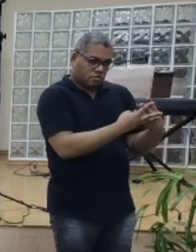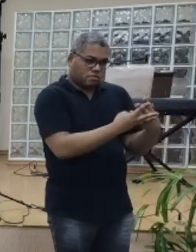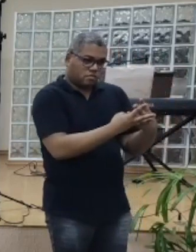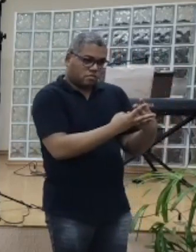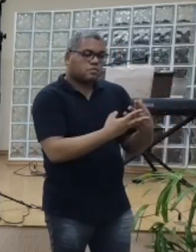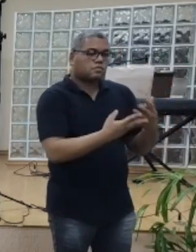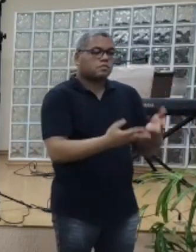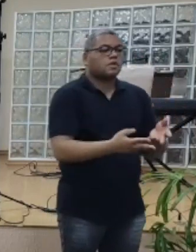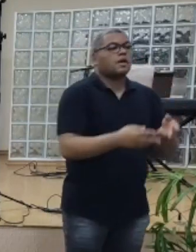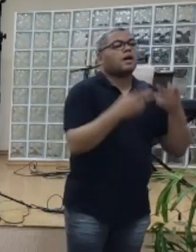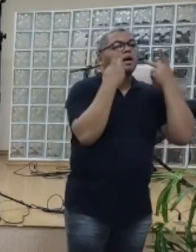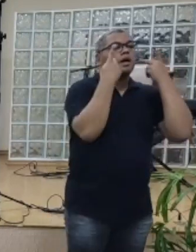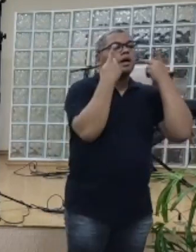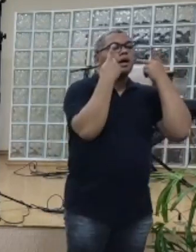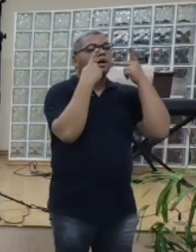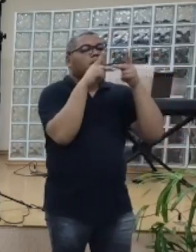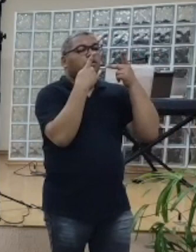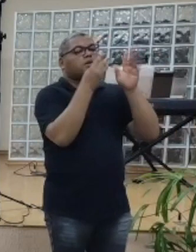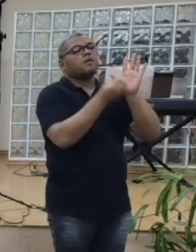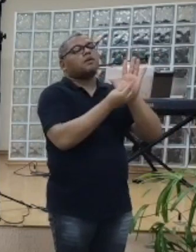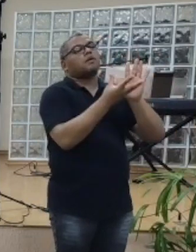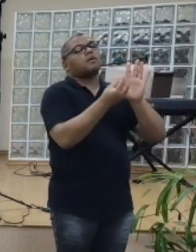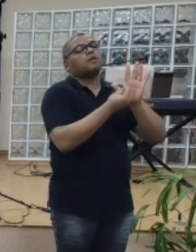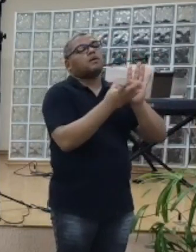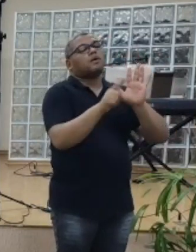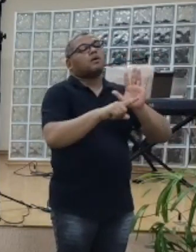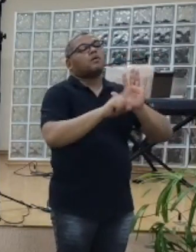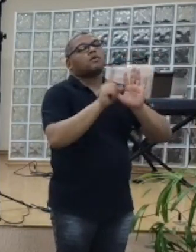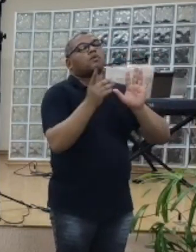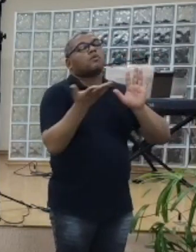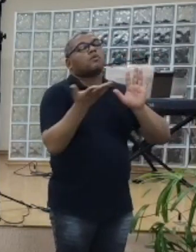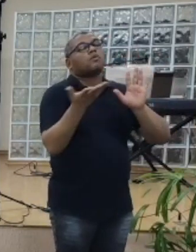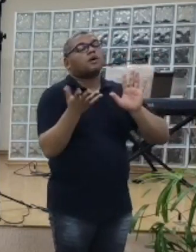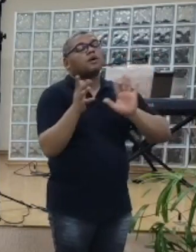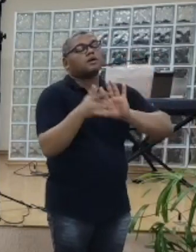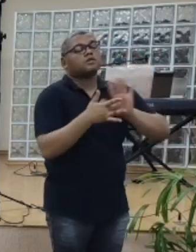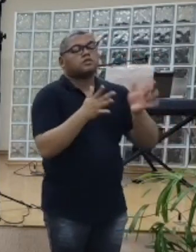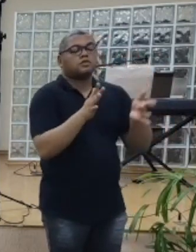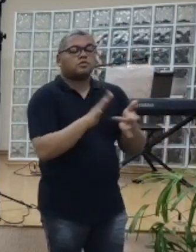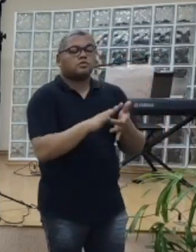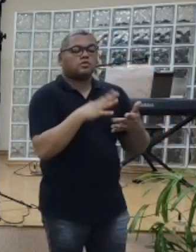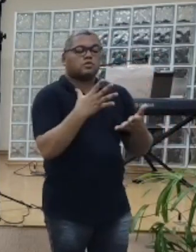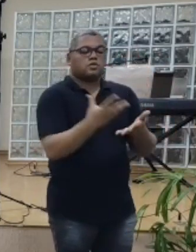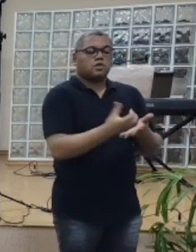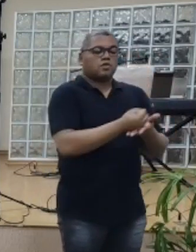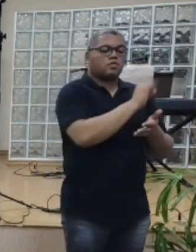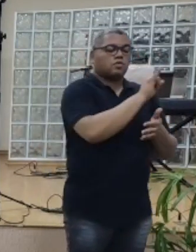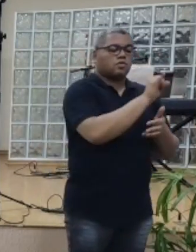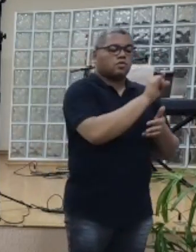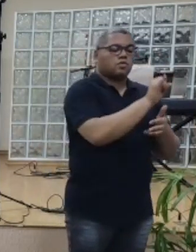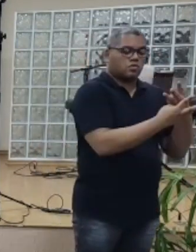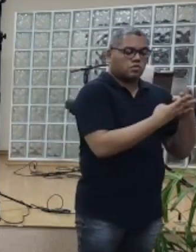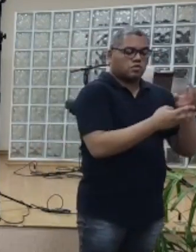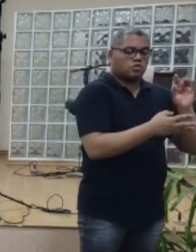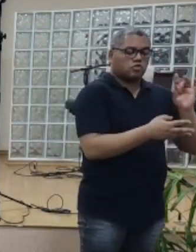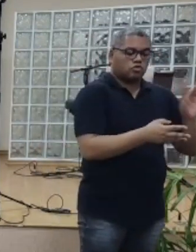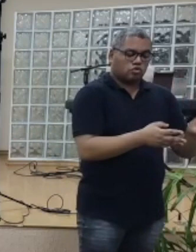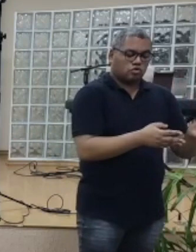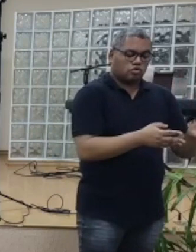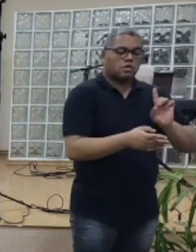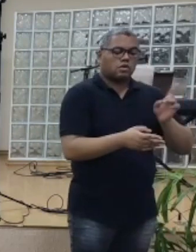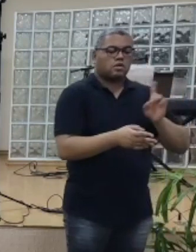E a mensagem do Evangelho é que Cristo Jesus não veio para salvar só judeus. Veio para salvar